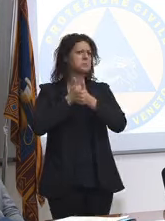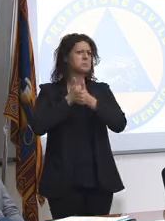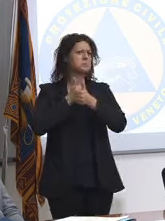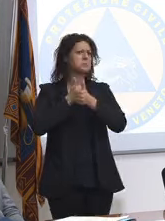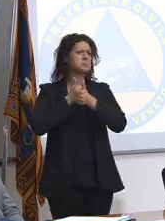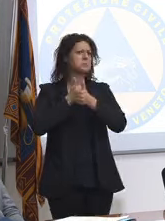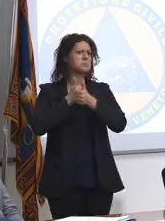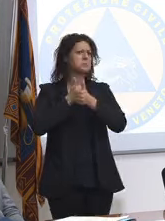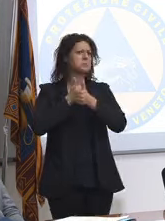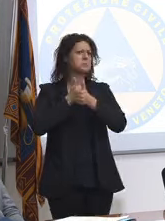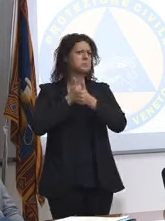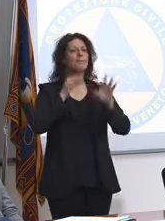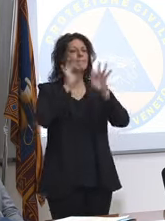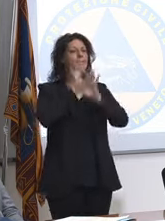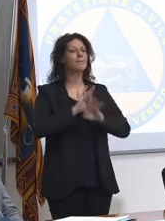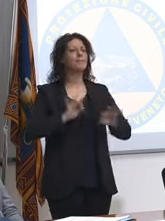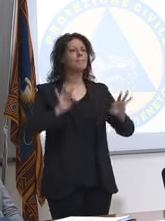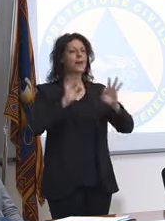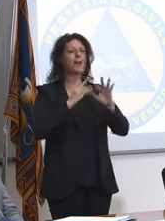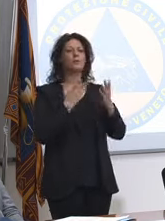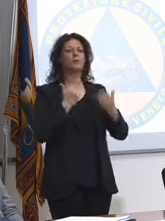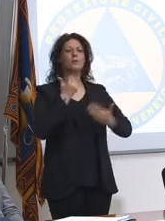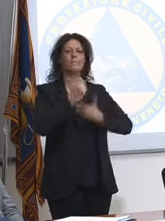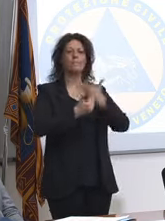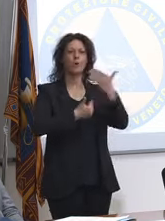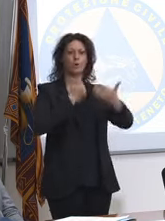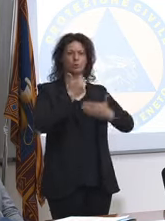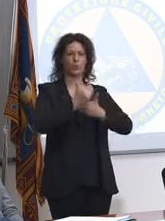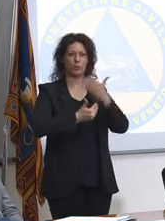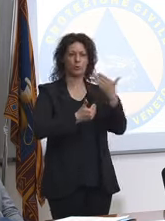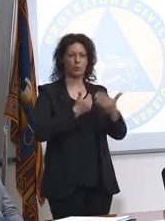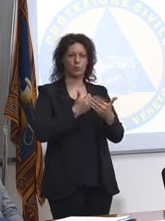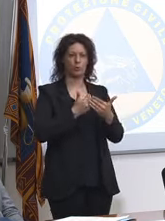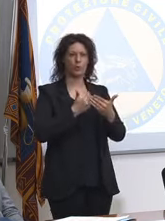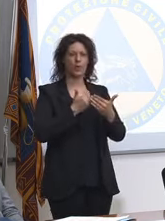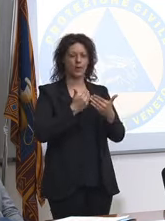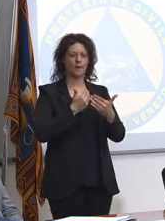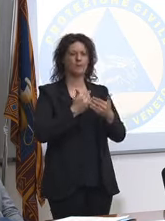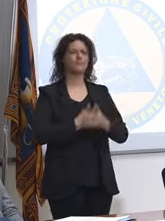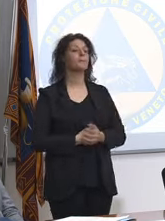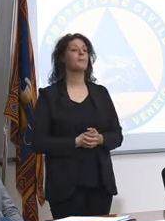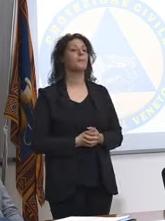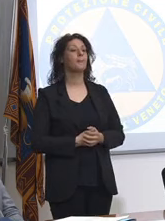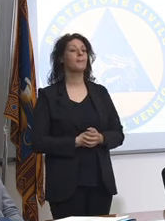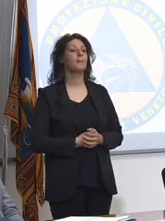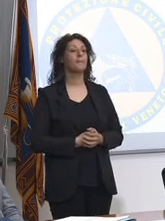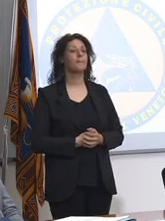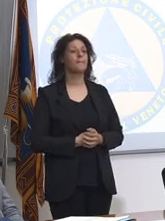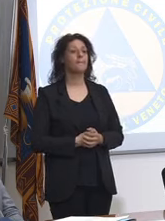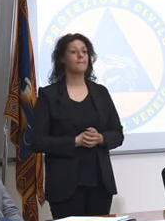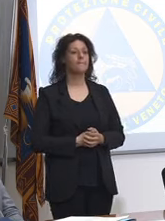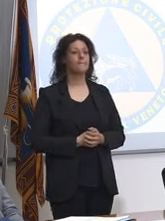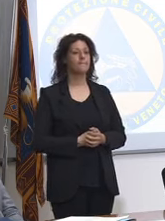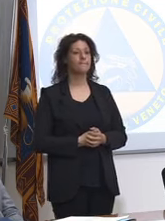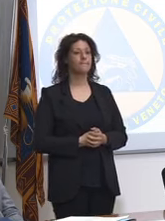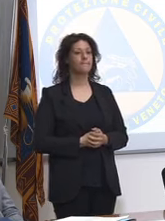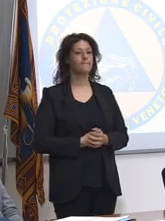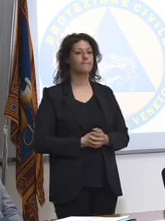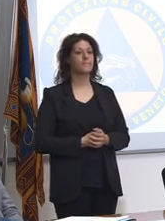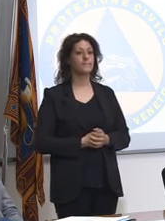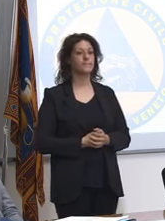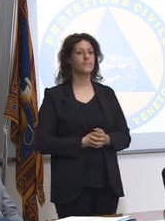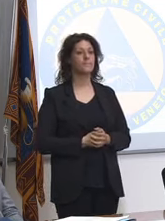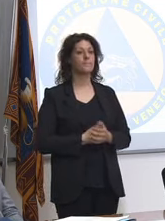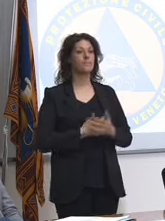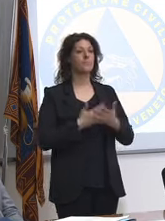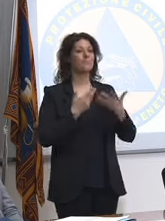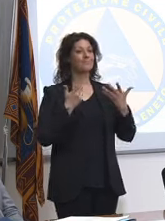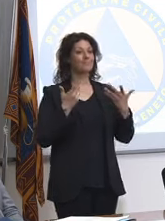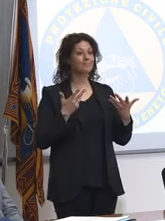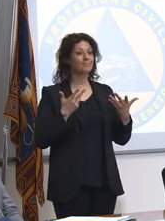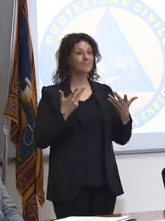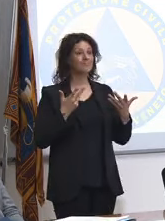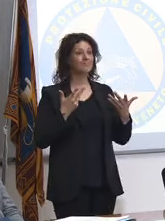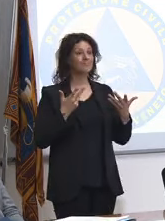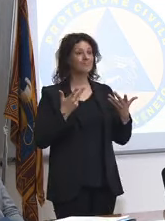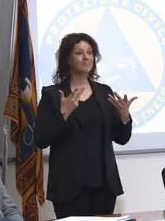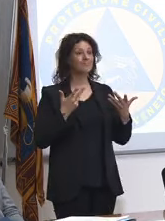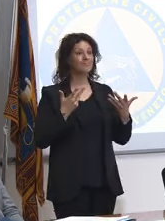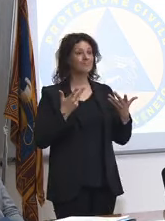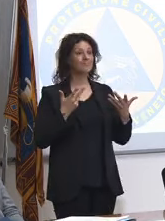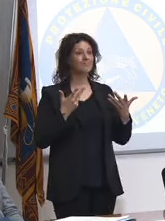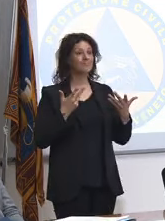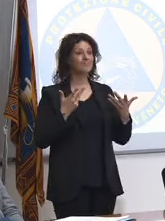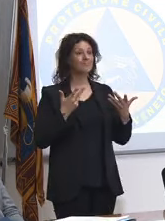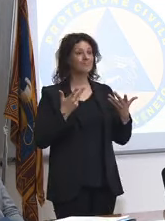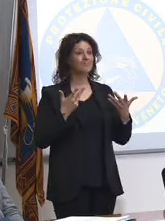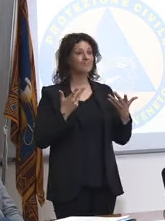operativa con i vari allegati. Non ho ricevuto nulla che chiedesse alla mia